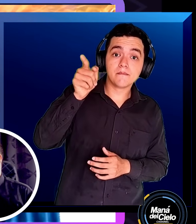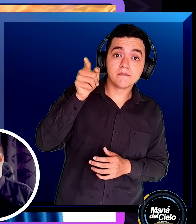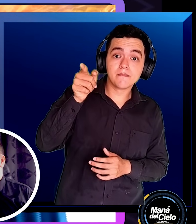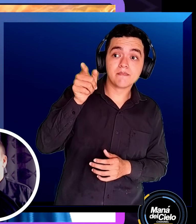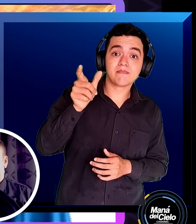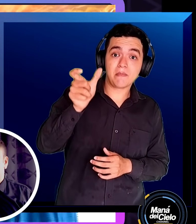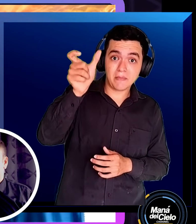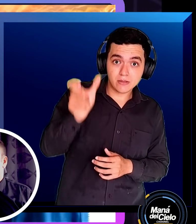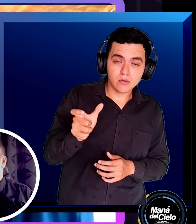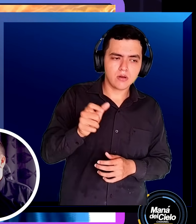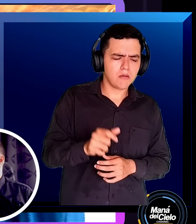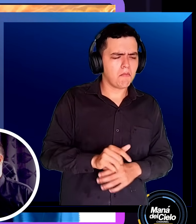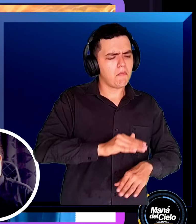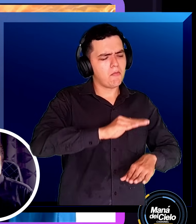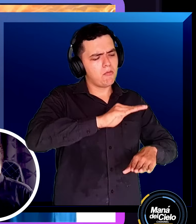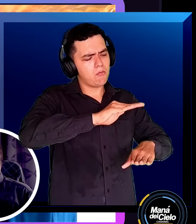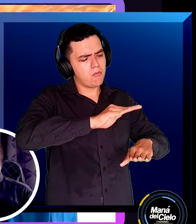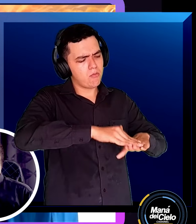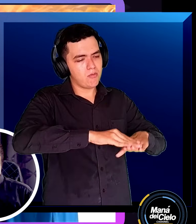Si Esdras